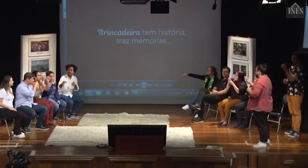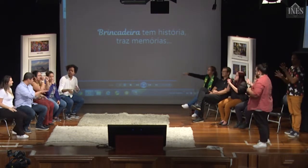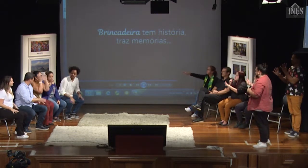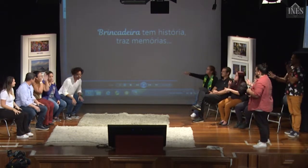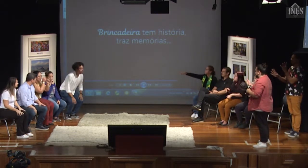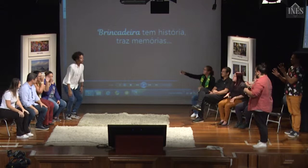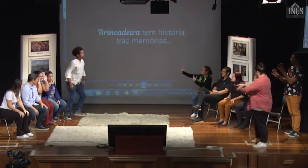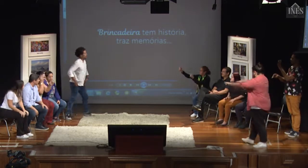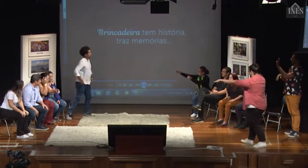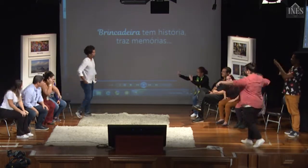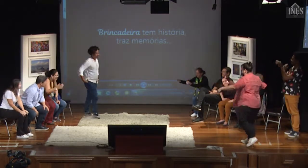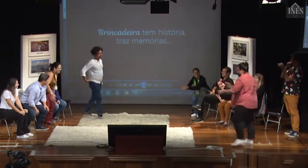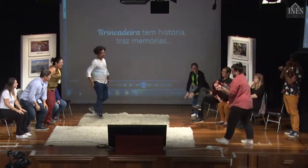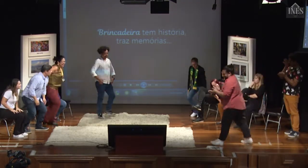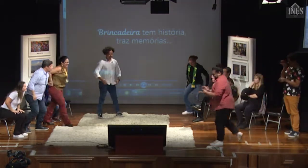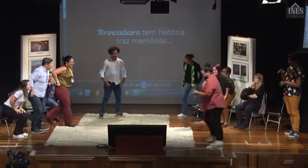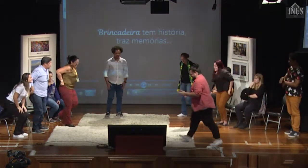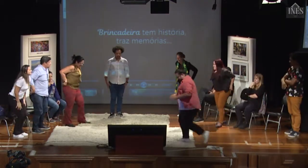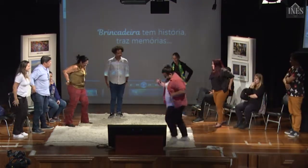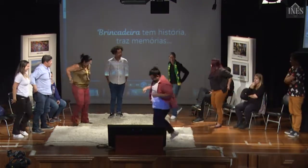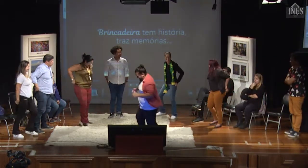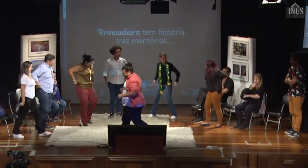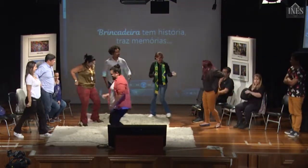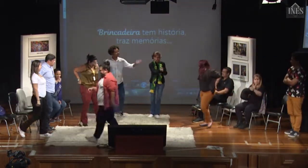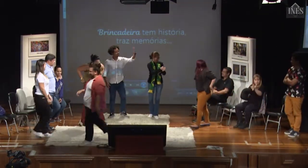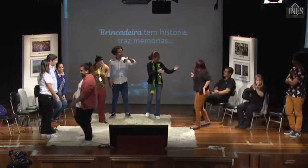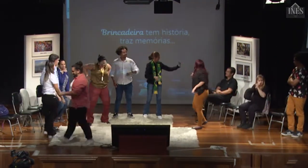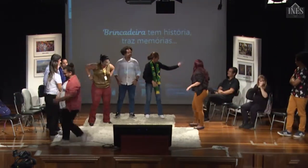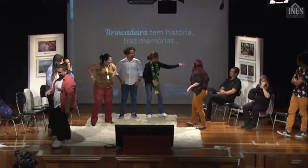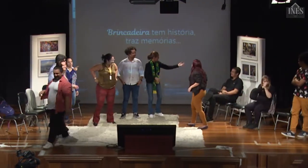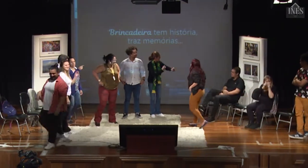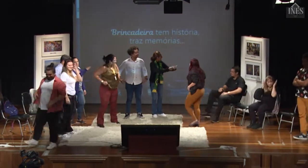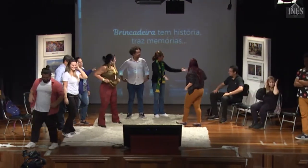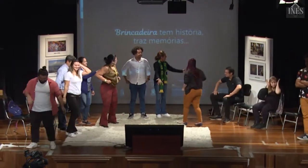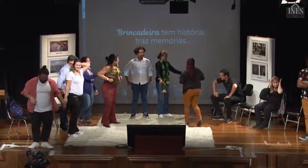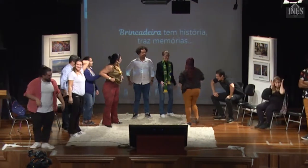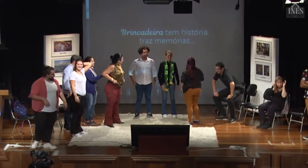Qual que vocês querem fazer? Vamos fazer aqui. Ai, caraca, que legal!